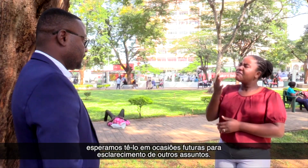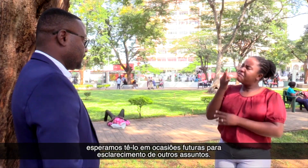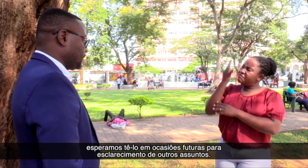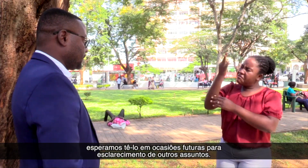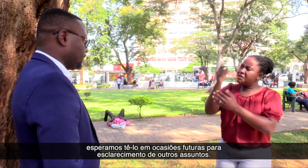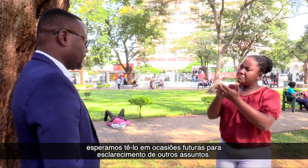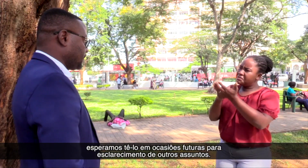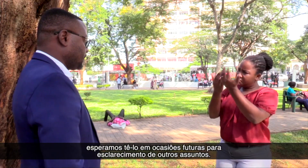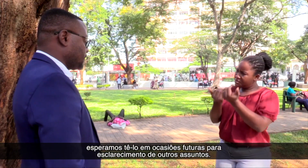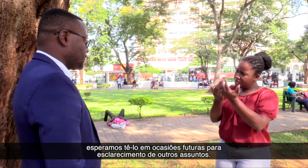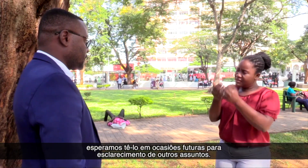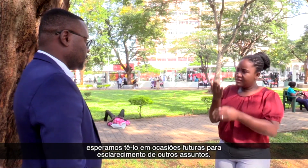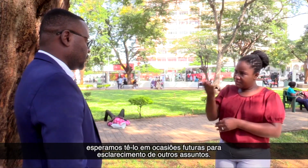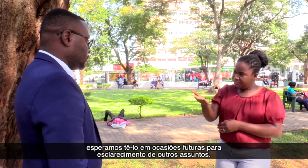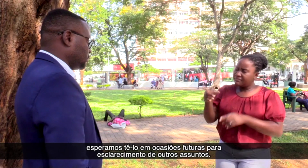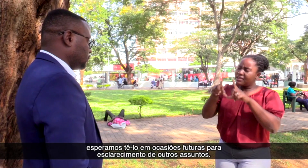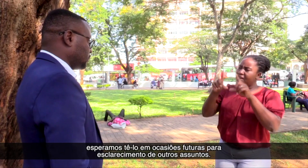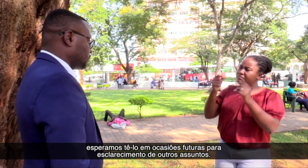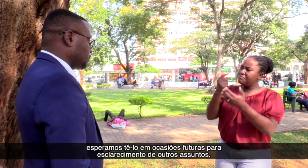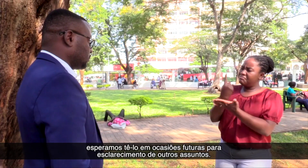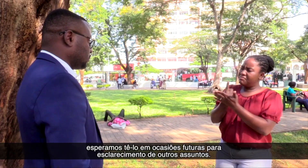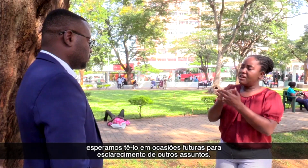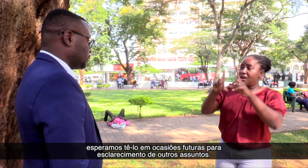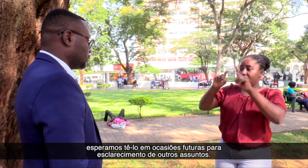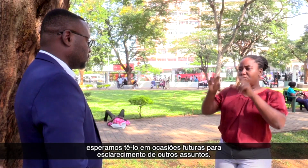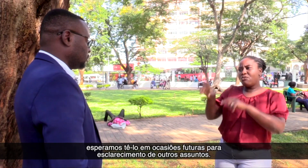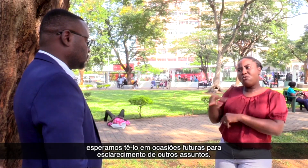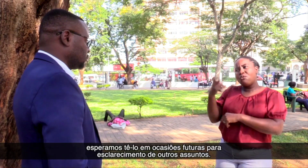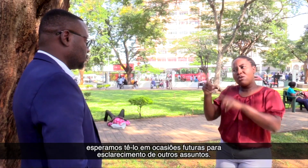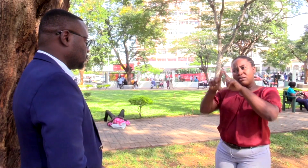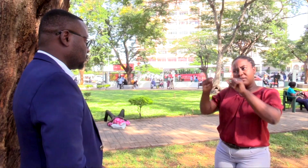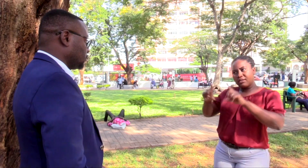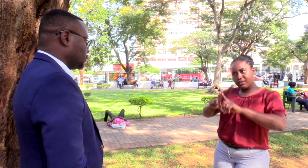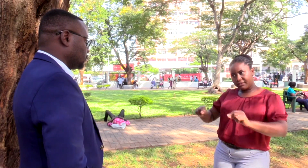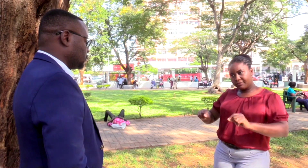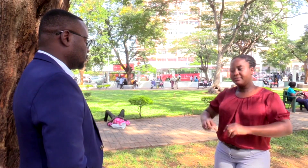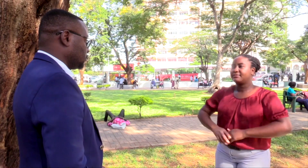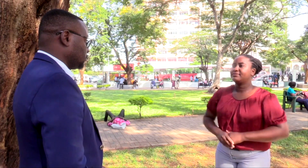criar, ocupar as meninas para que elas não voltem.